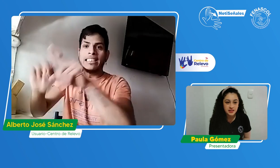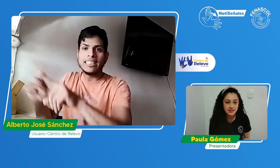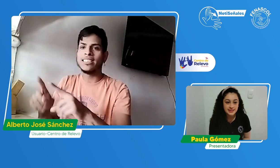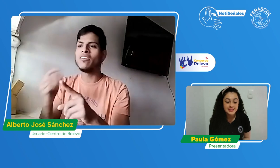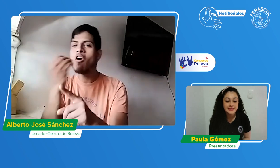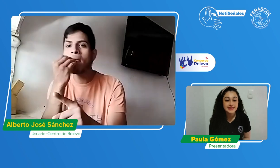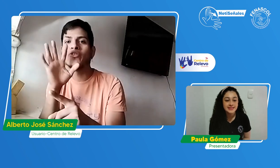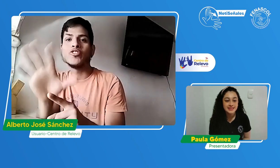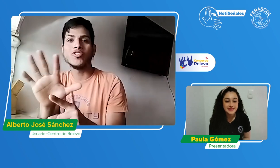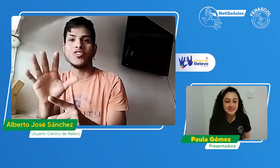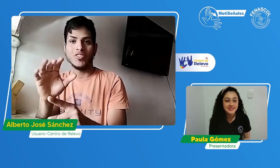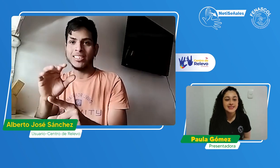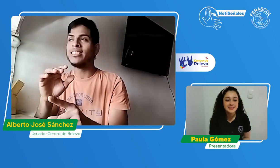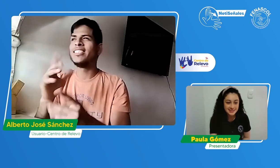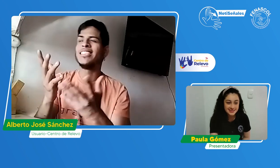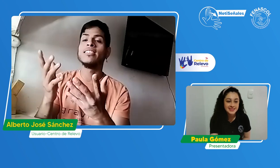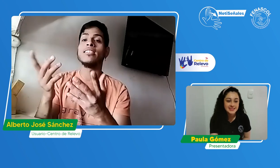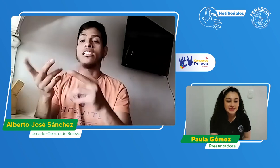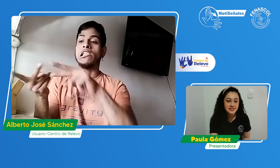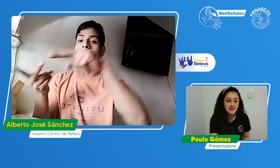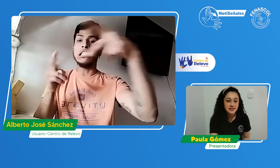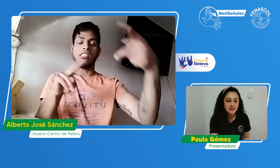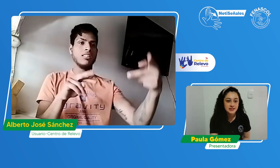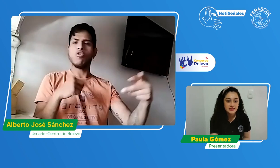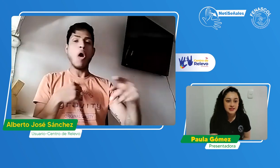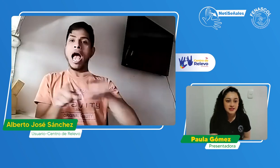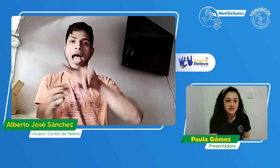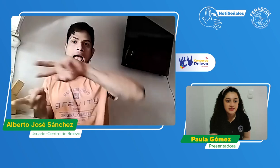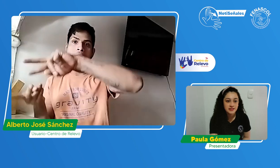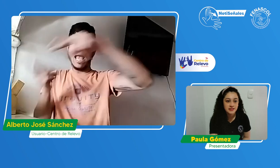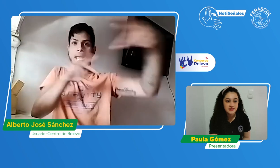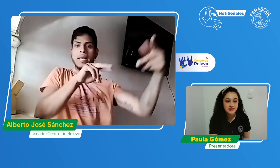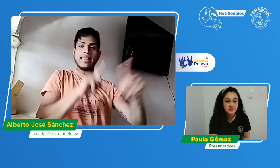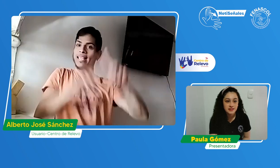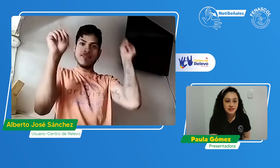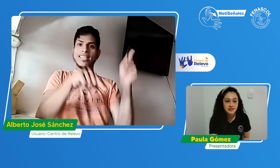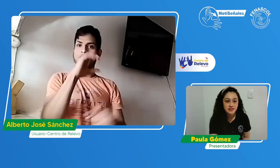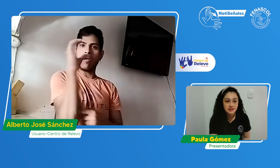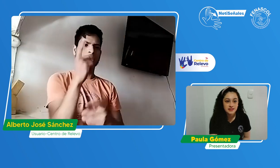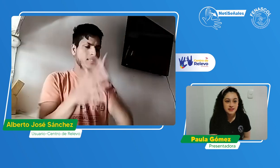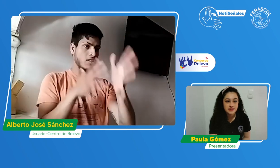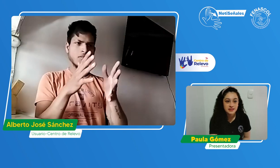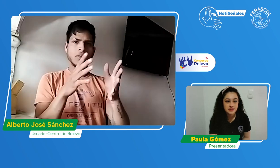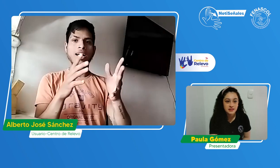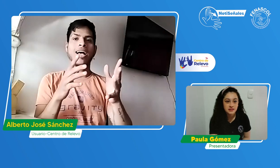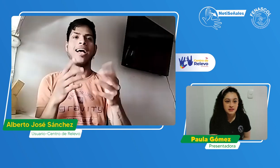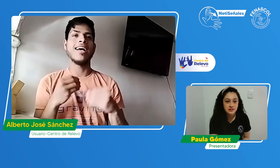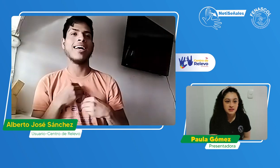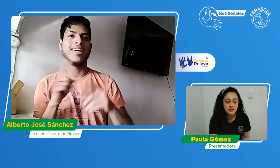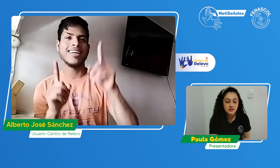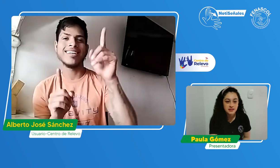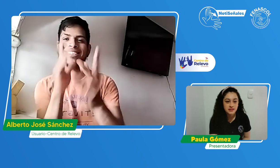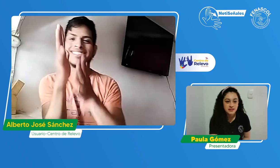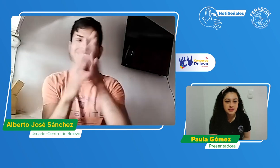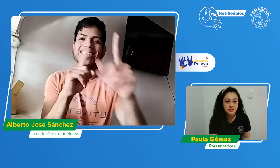en Colombia fue diferente al usar el servicio de interpretación me comprenden todo gracias al centro de relevo